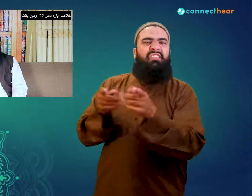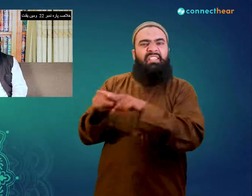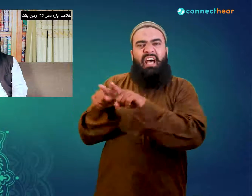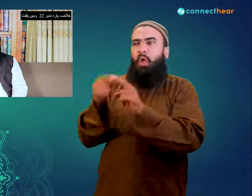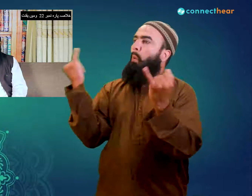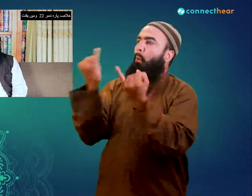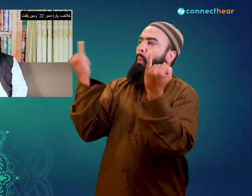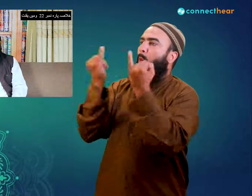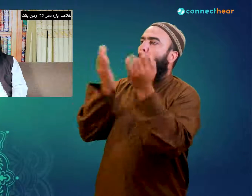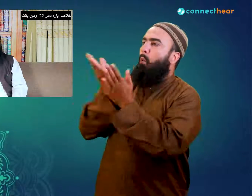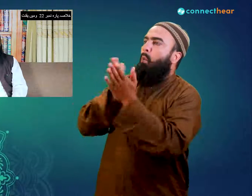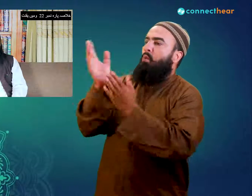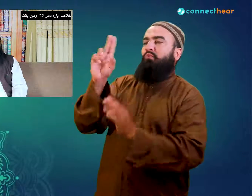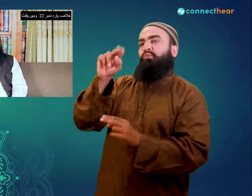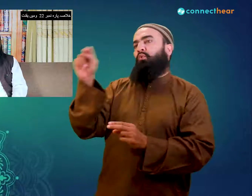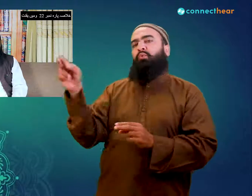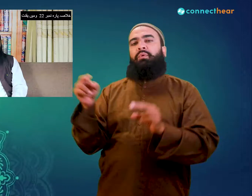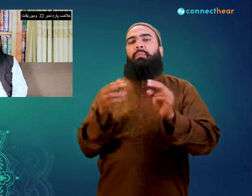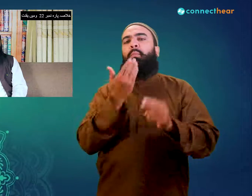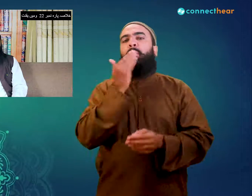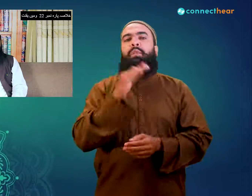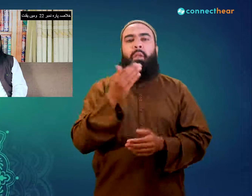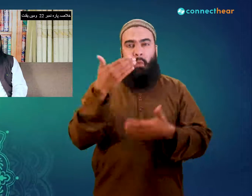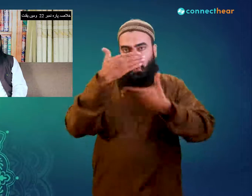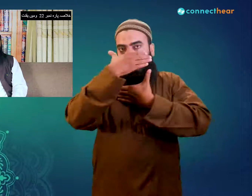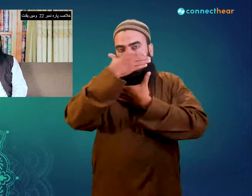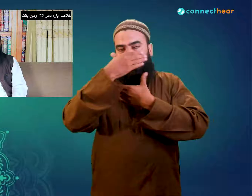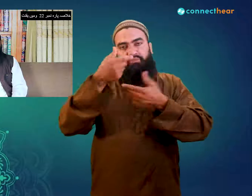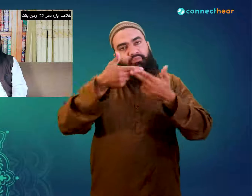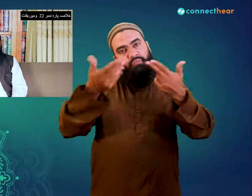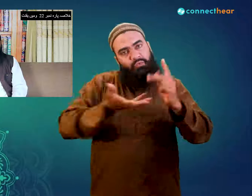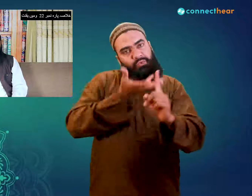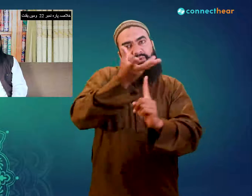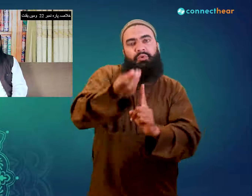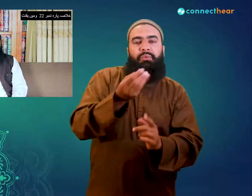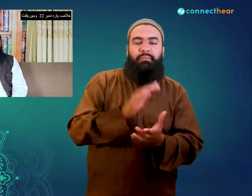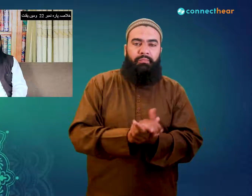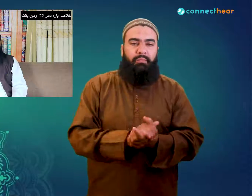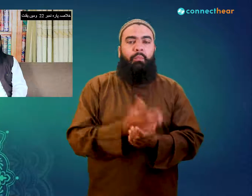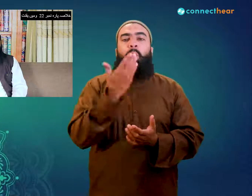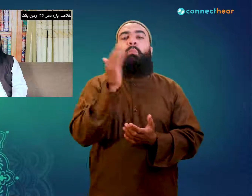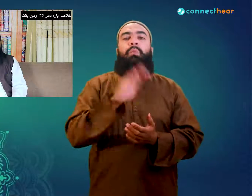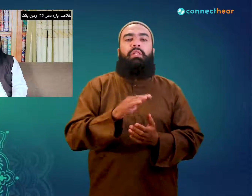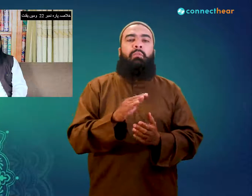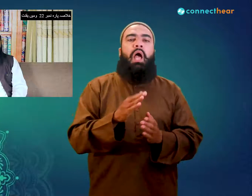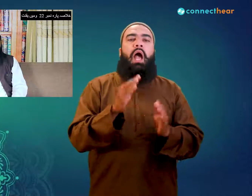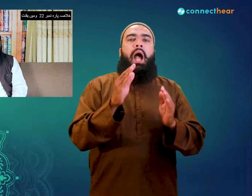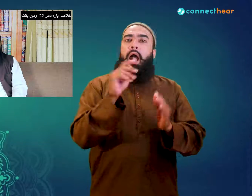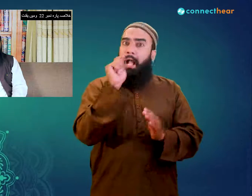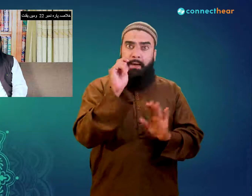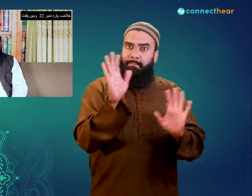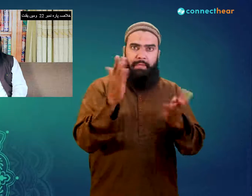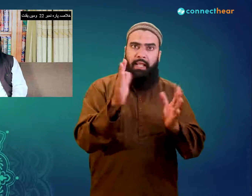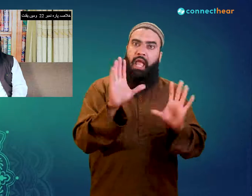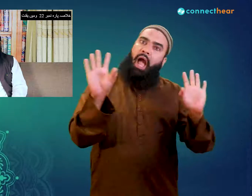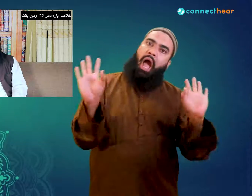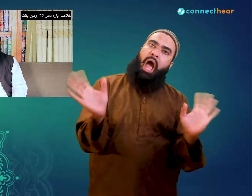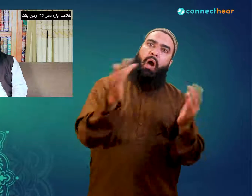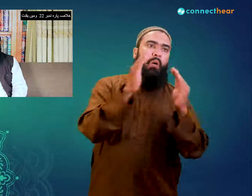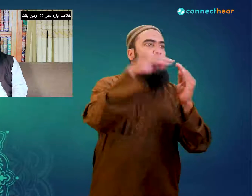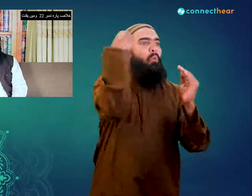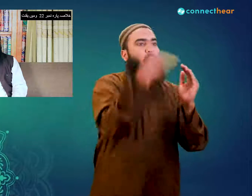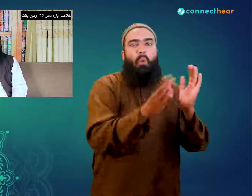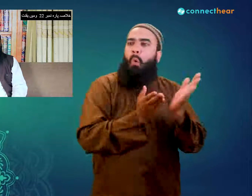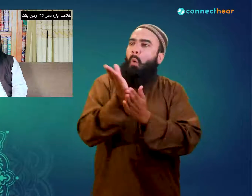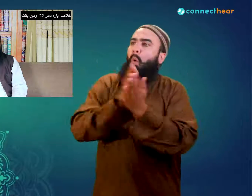پھریں۔ پردہ کے احکامات دیے جا رہے ہیں۔ بلا ضرورت شرعی عورت کا گھر سے